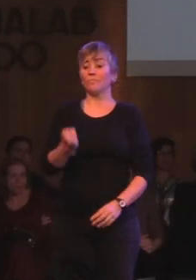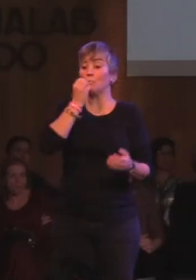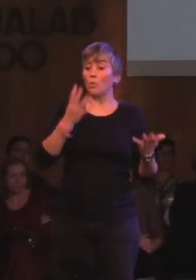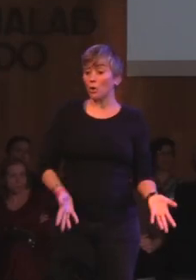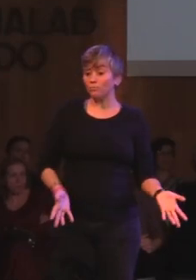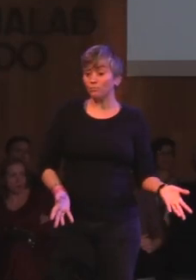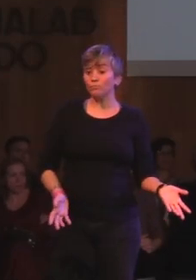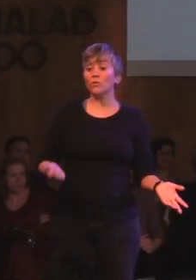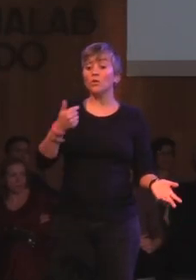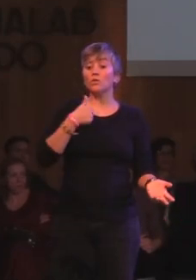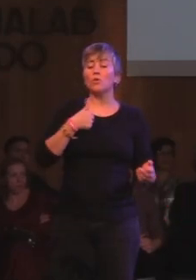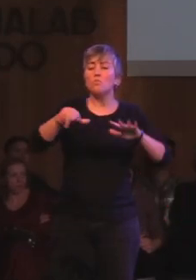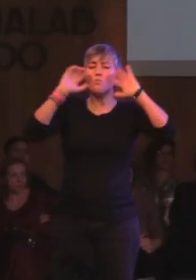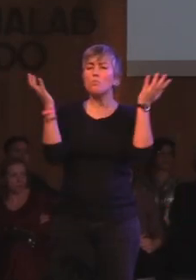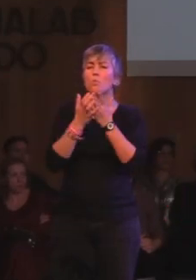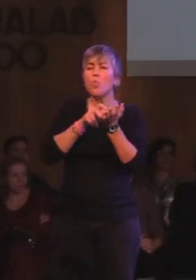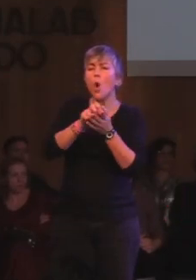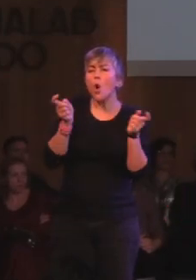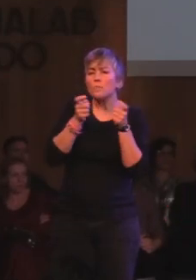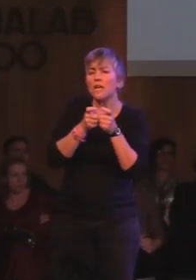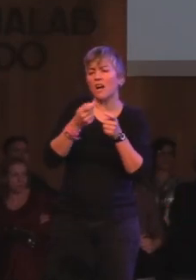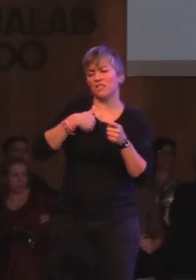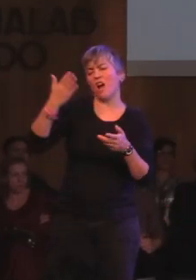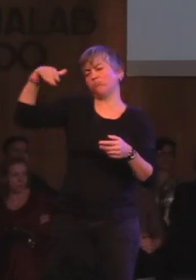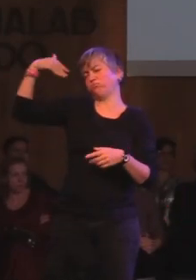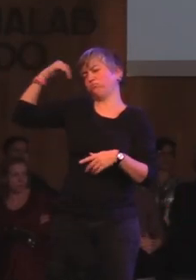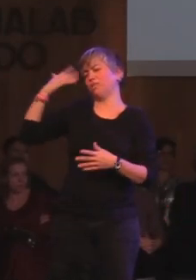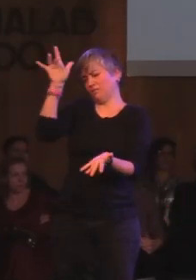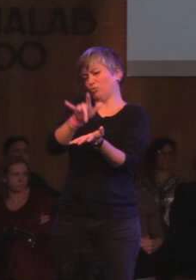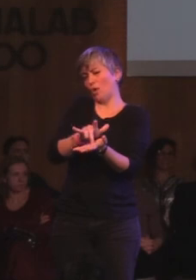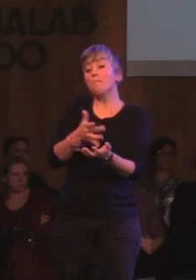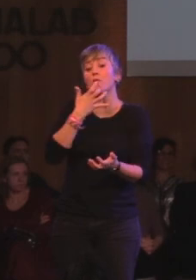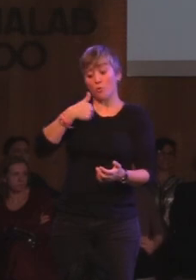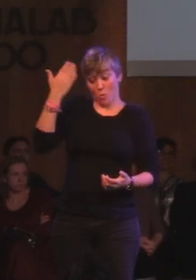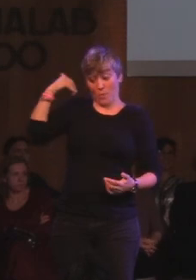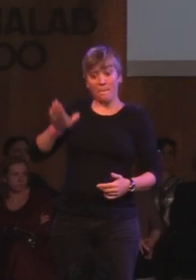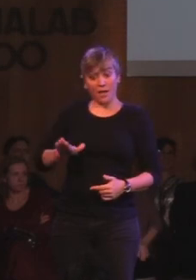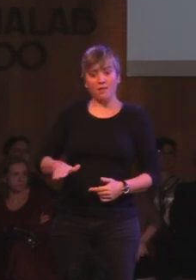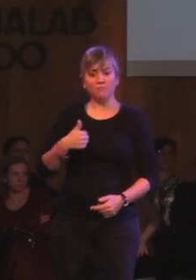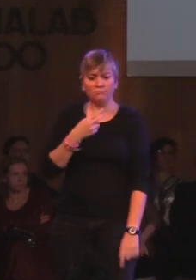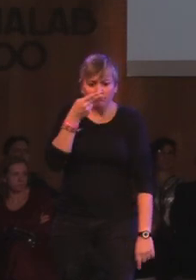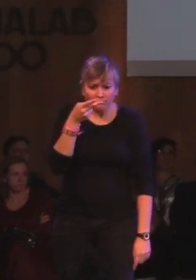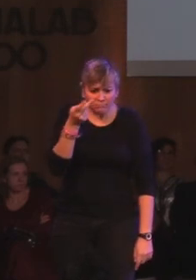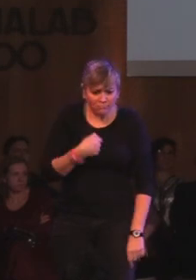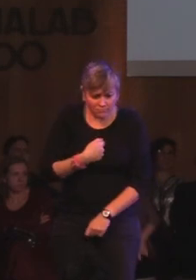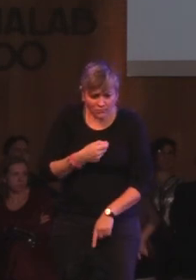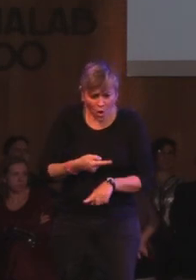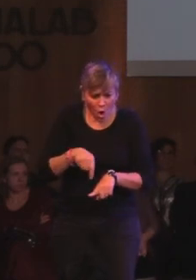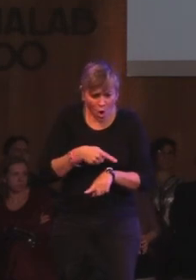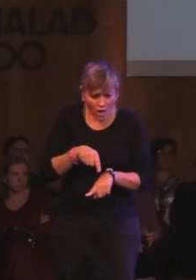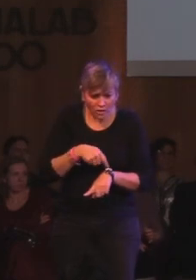Bueno, pues yo empecé en este mundo de las hormigas hace ya mucho tiempo, de pequeñito. Me suscitaba mucho interés y me pasaba horas y